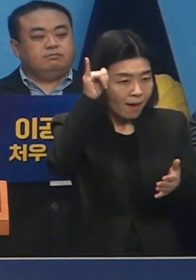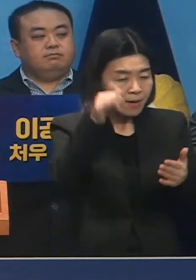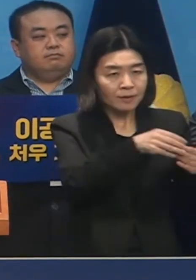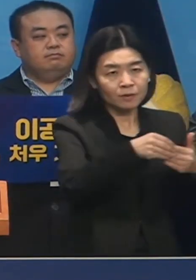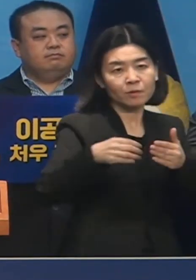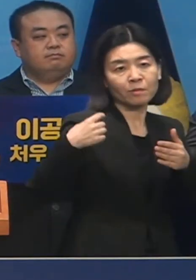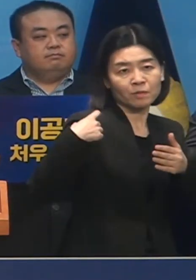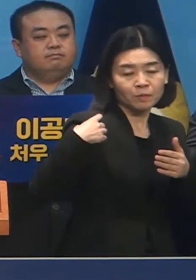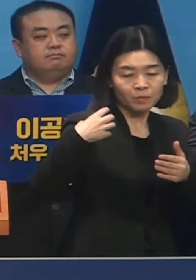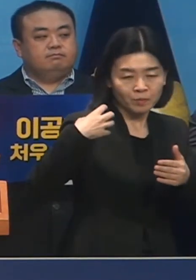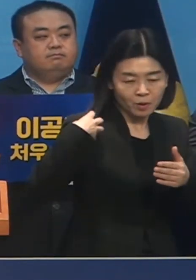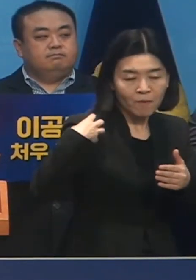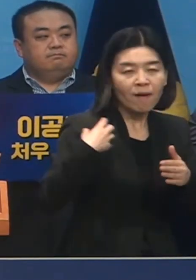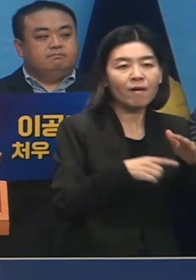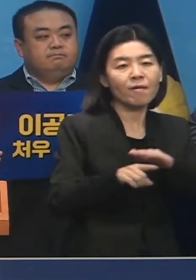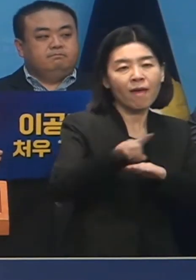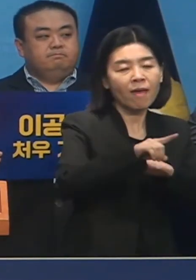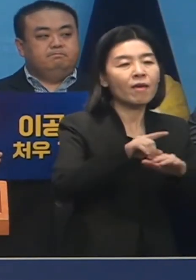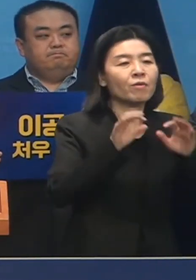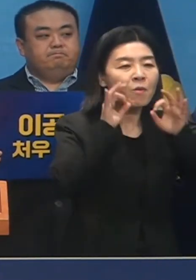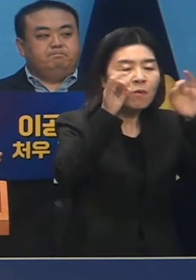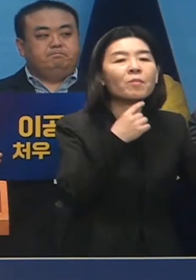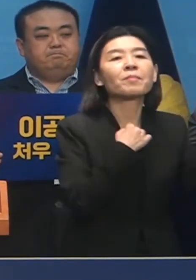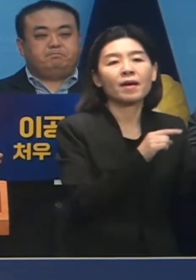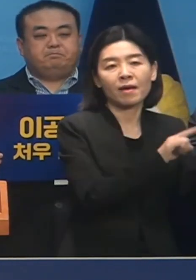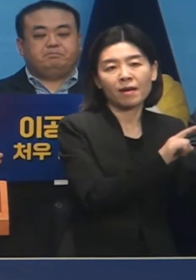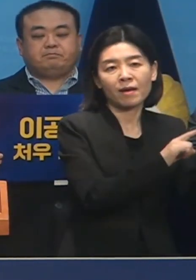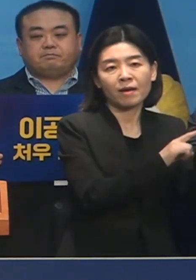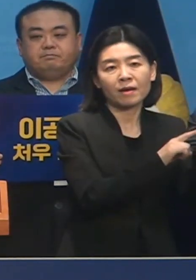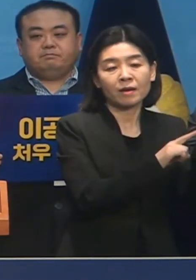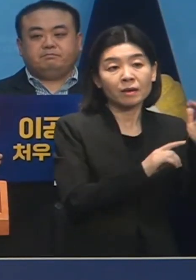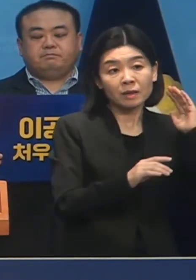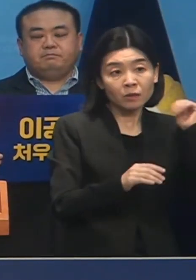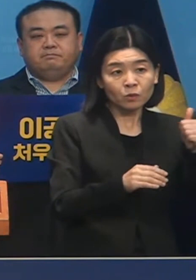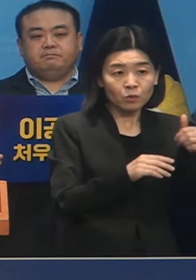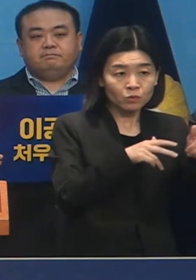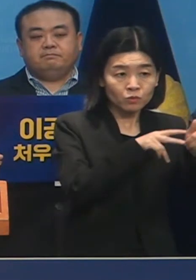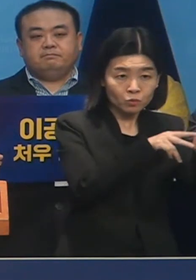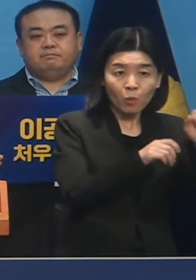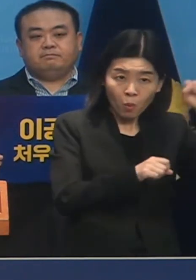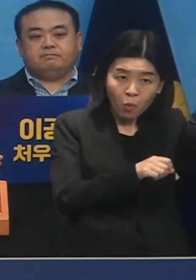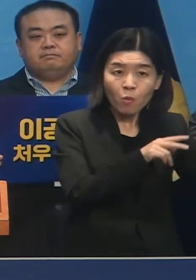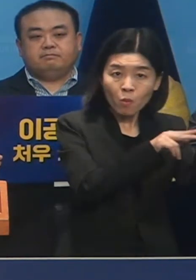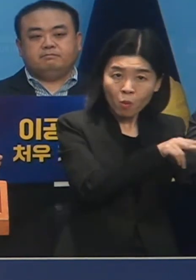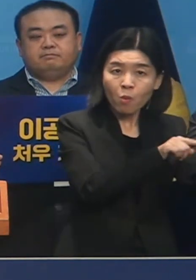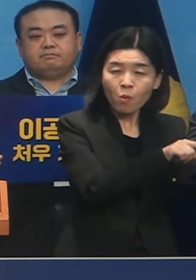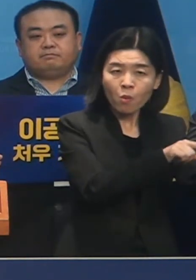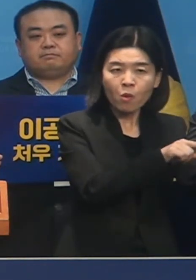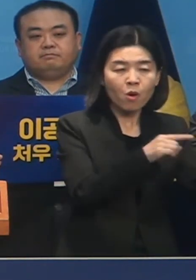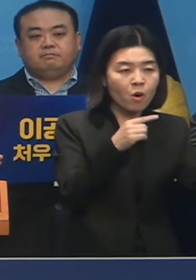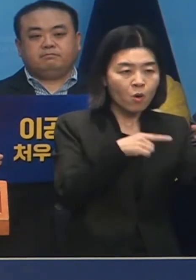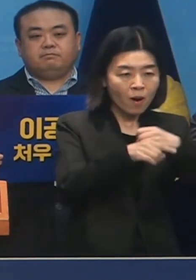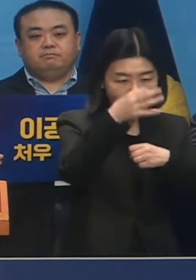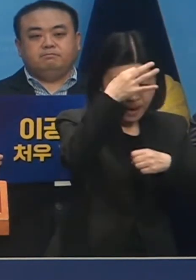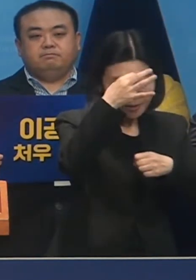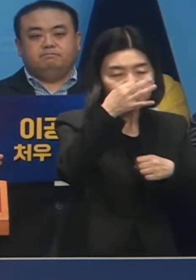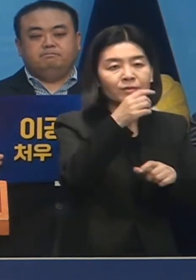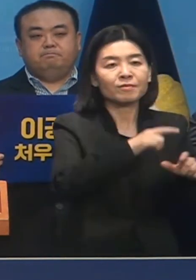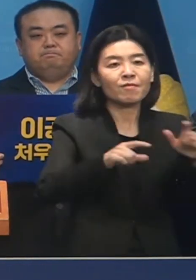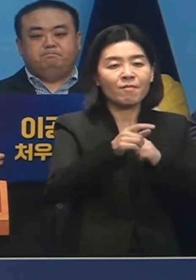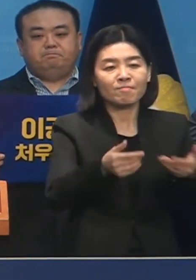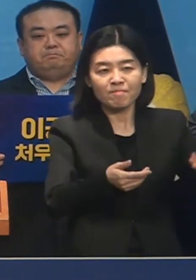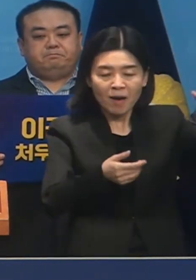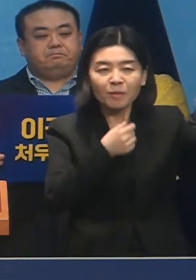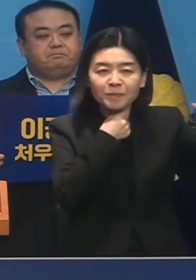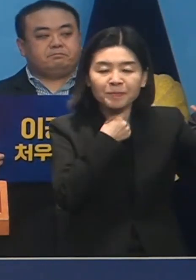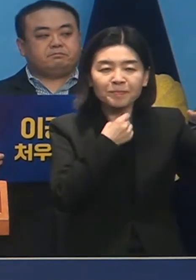위해 노력했습니다. 대통령 후보가 된 지금도 과학기술 강국에 대한 의지를 강력히 표명하고 있습니다.